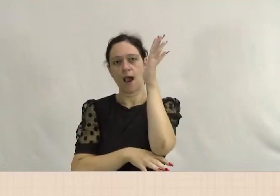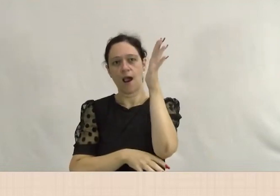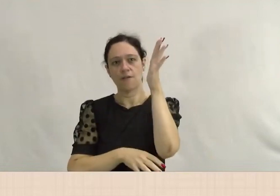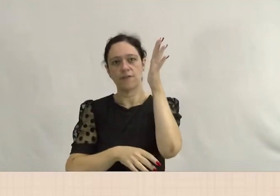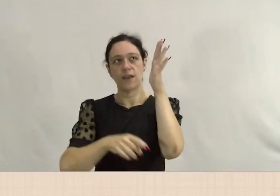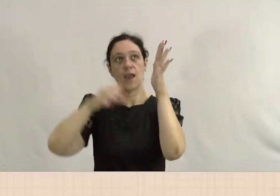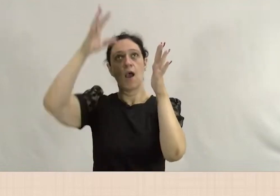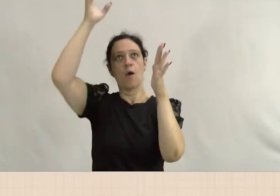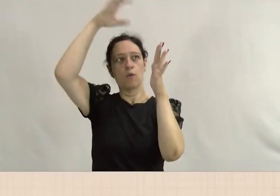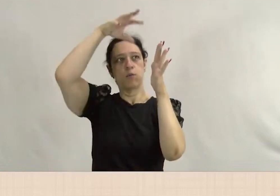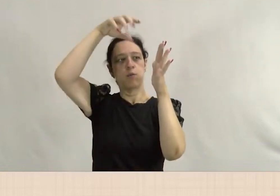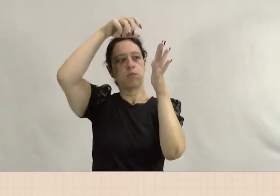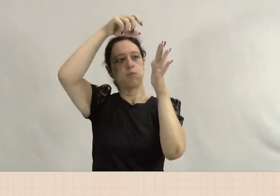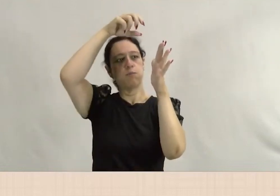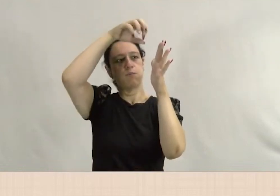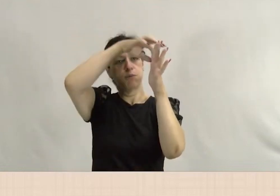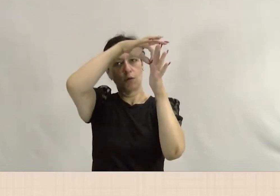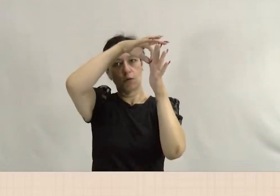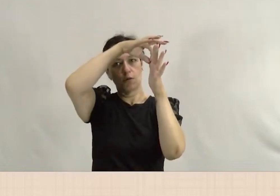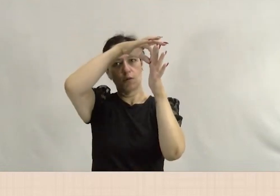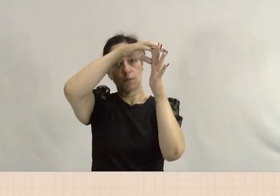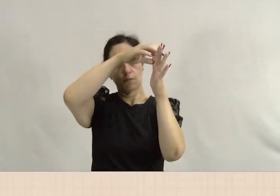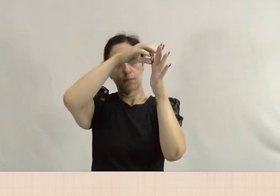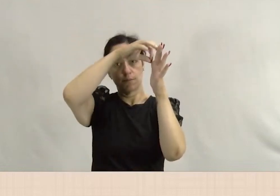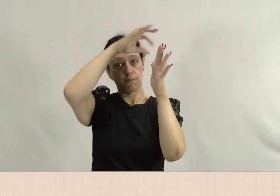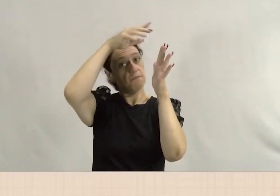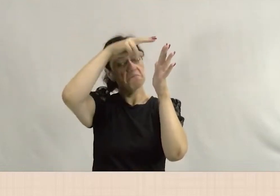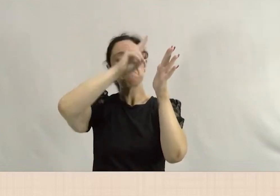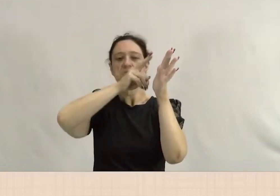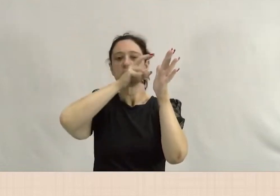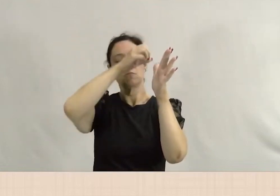folha, se espalha, vai embora.